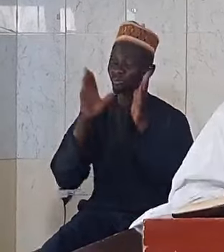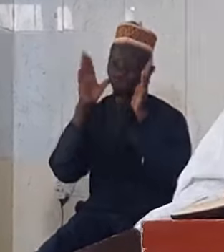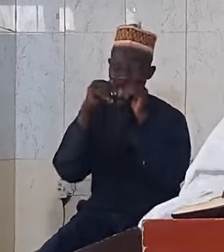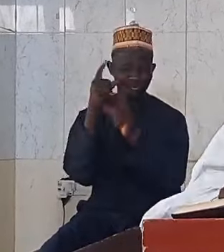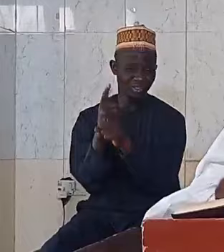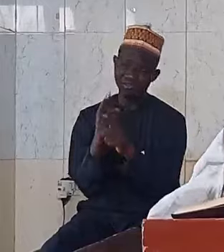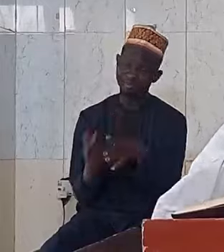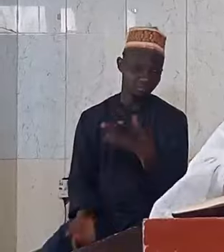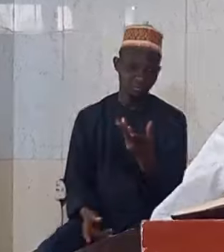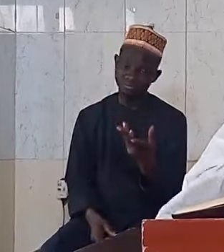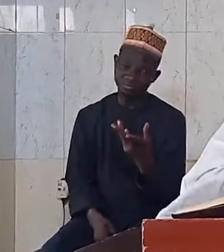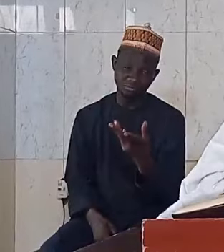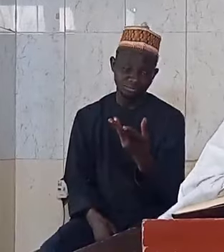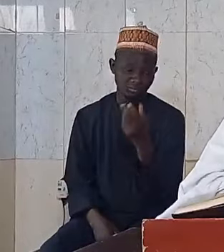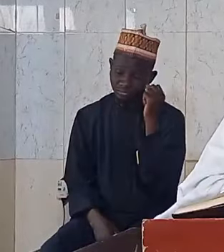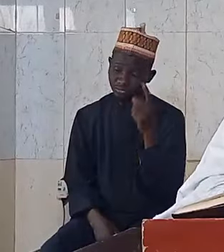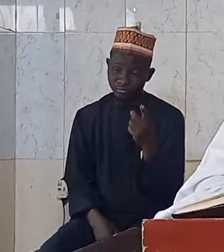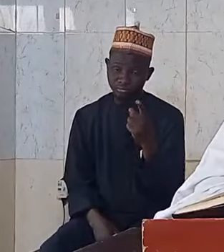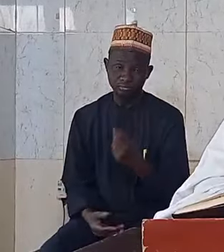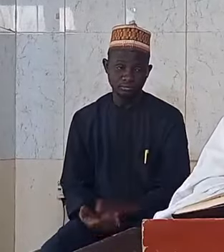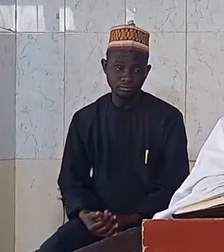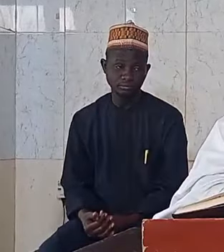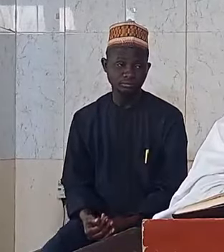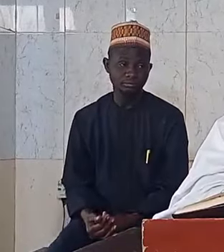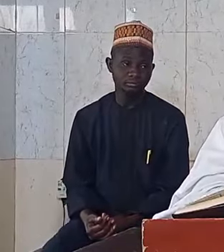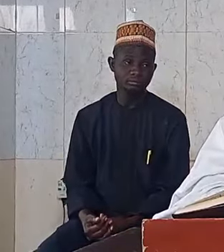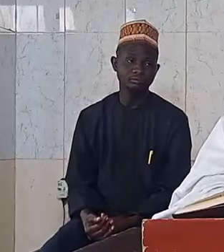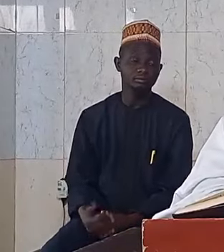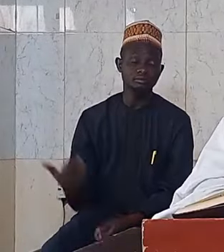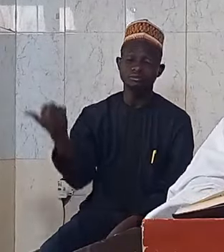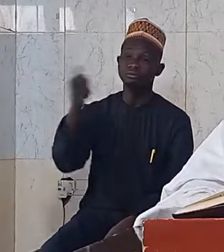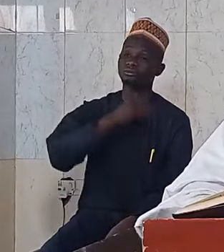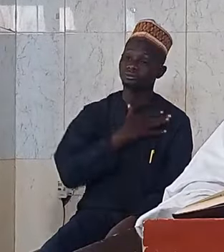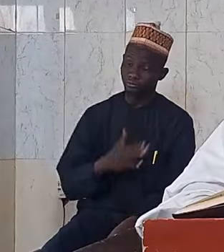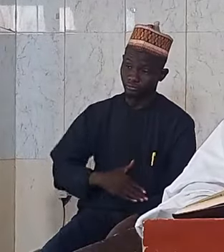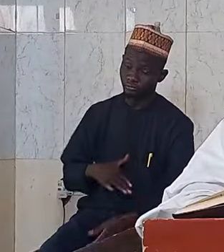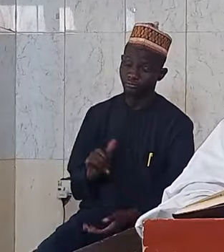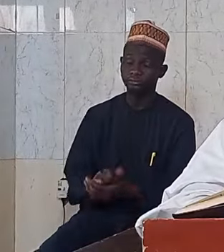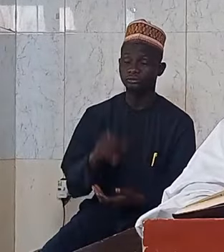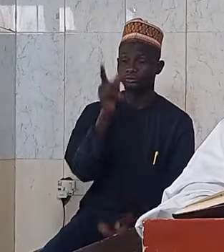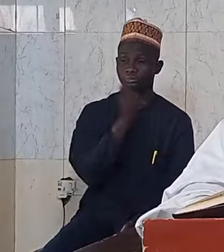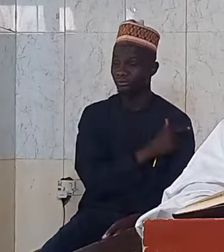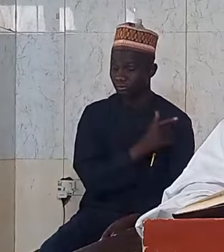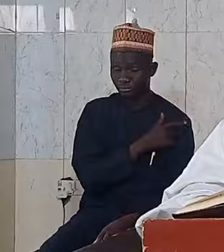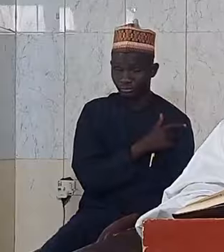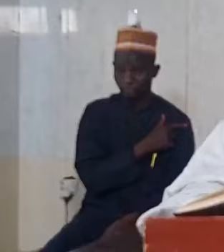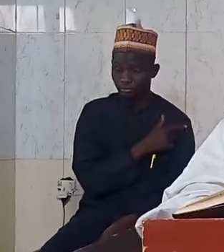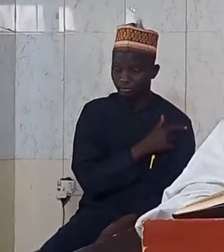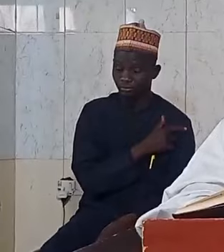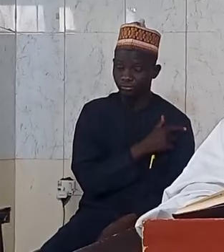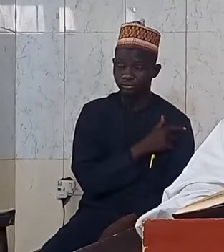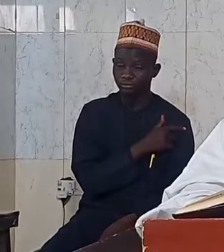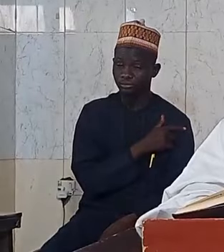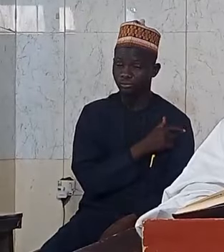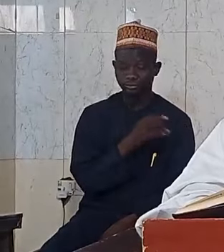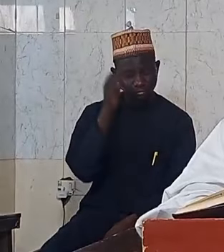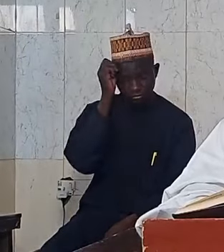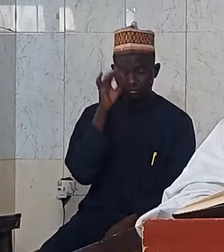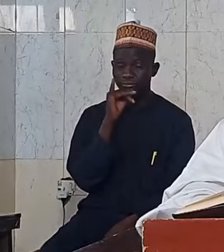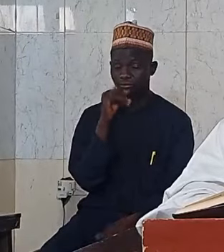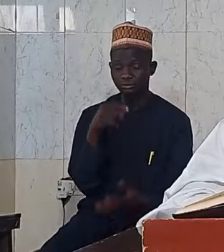ko kun fahimci wannan ashe duk mutumin da yake mai rauni ne yana daga